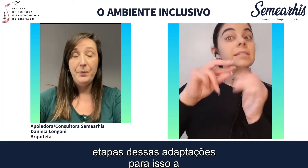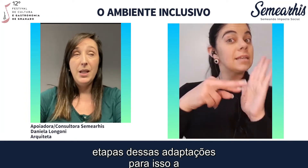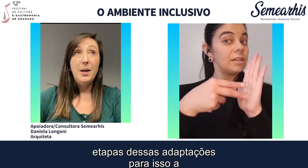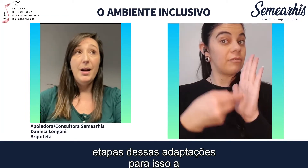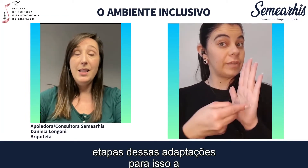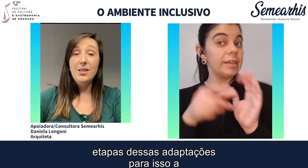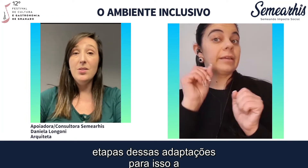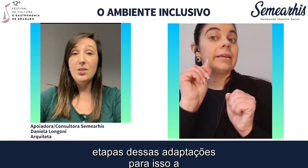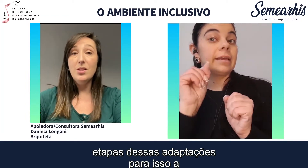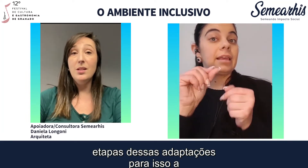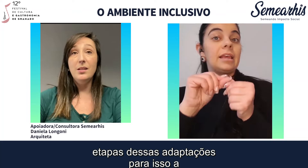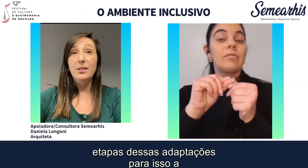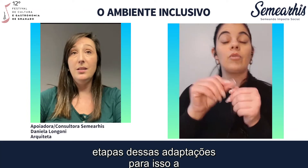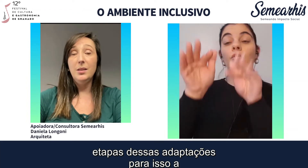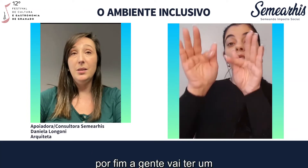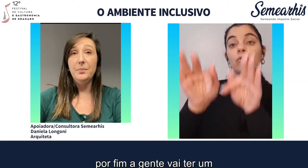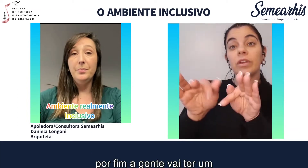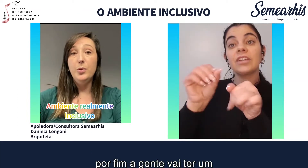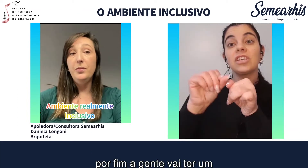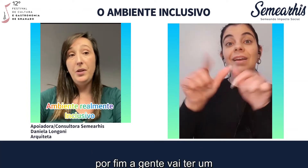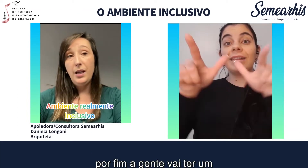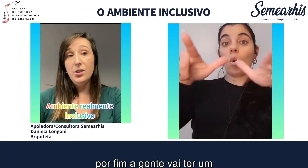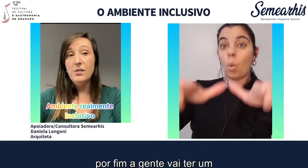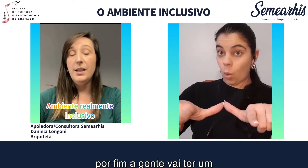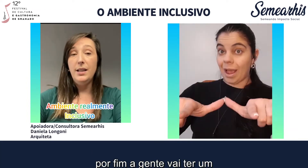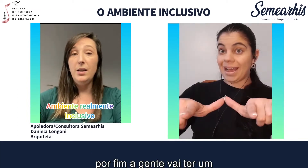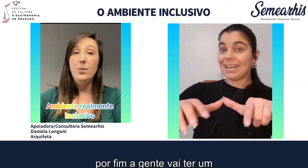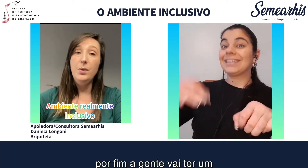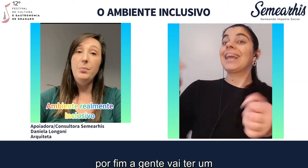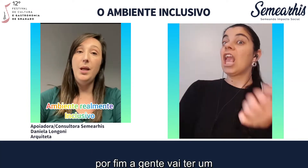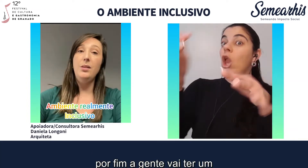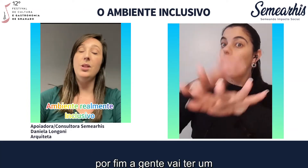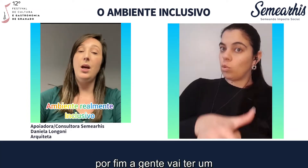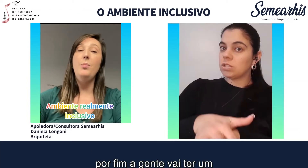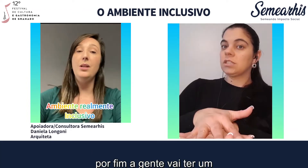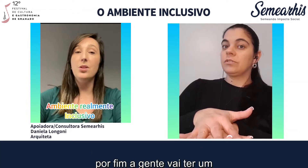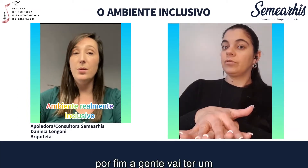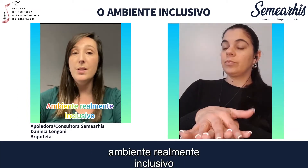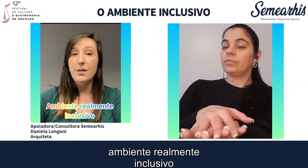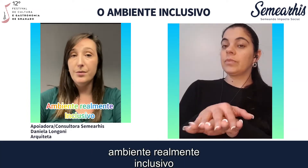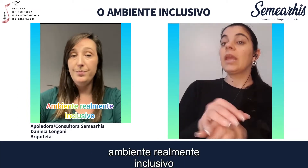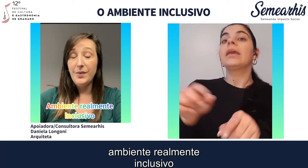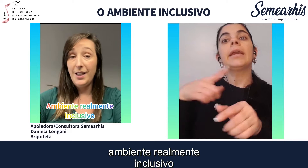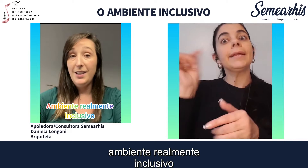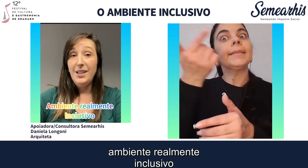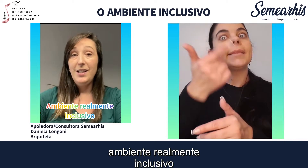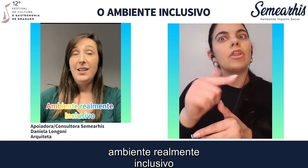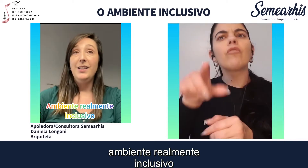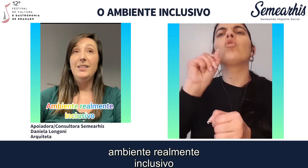né? Para isso, a gente, por fim, a gente vai ter um ambiente realmente inclusivo,